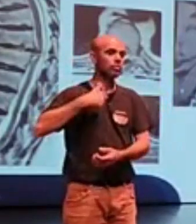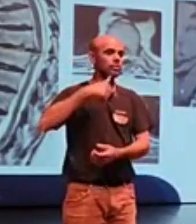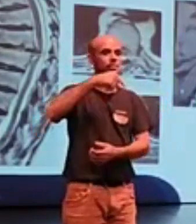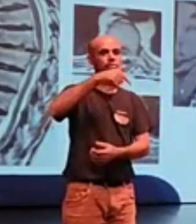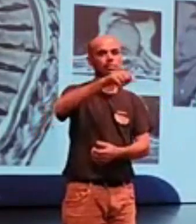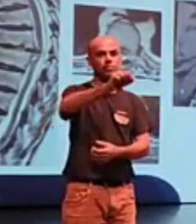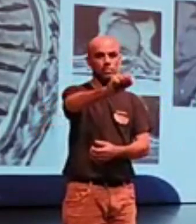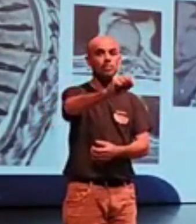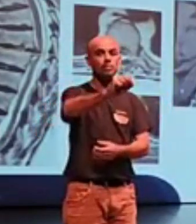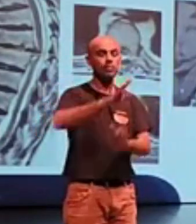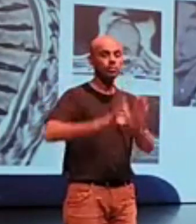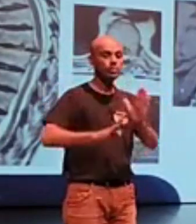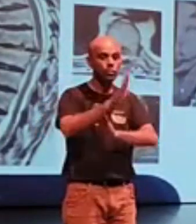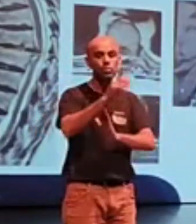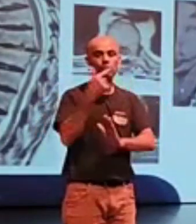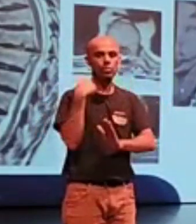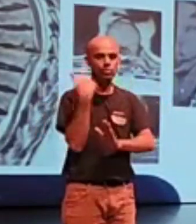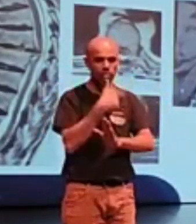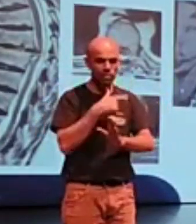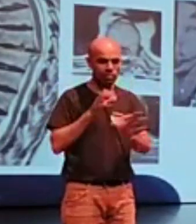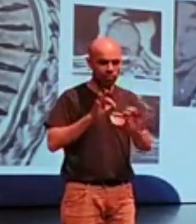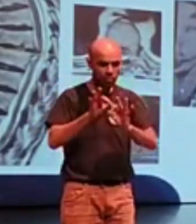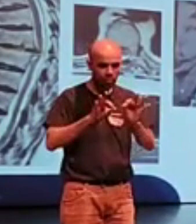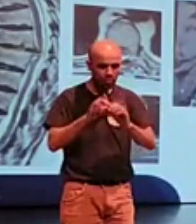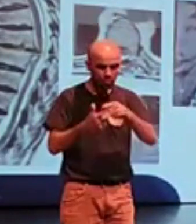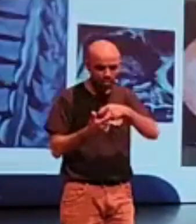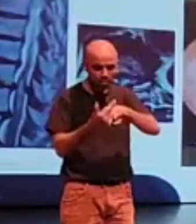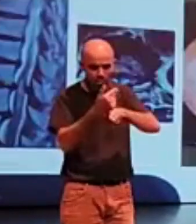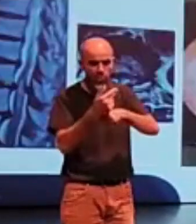mas que com sucesso nós conseguimos resolver.